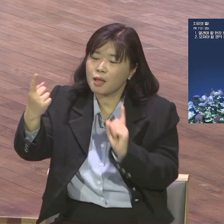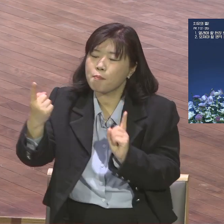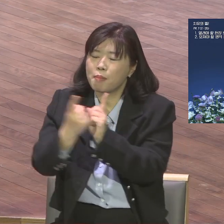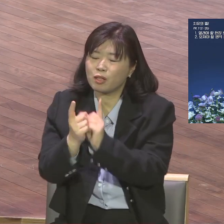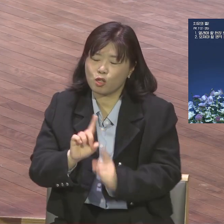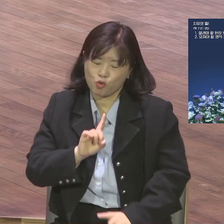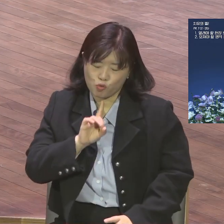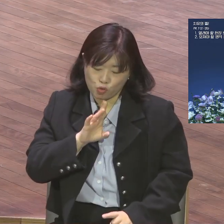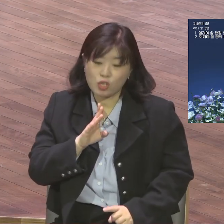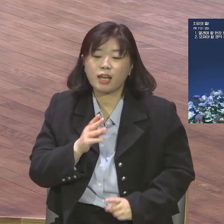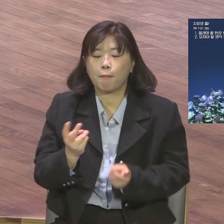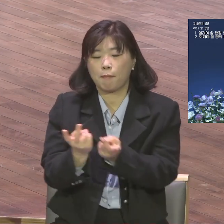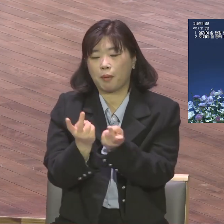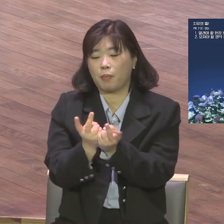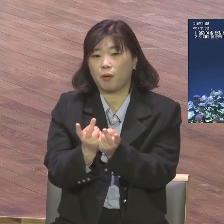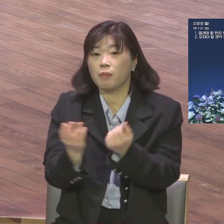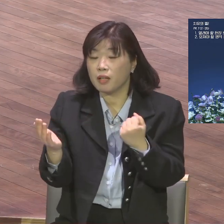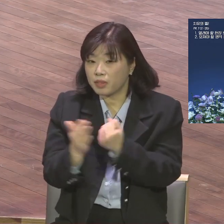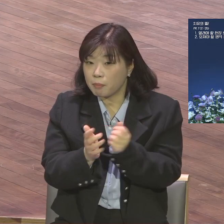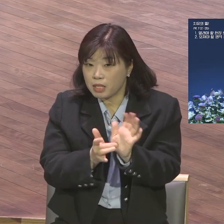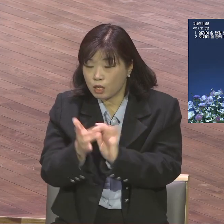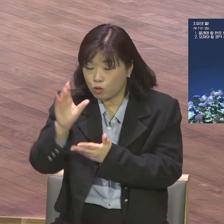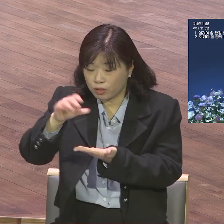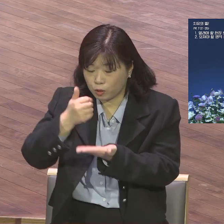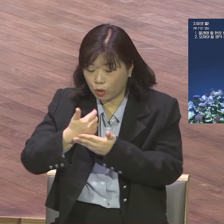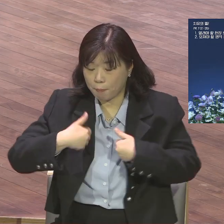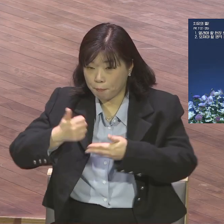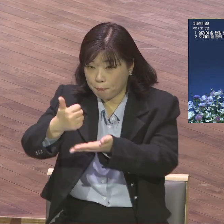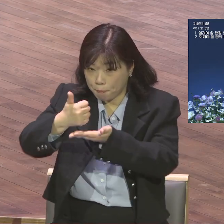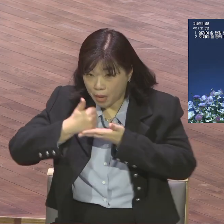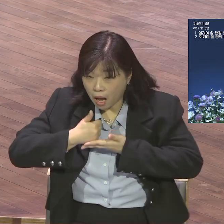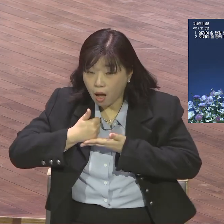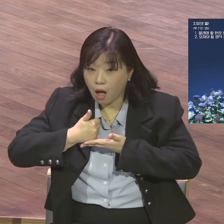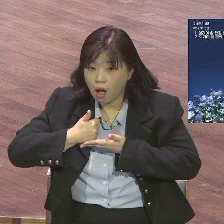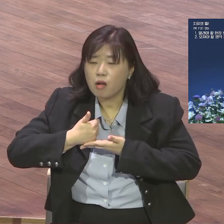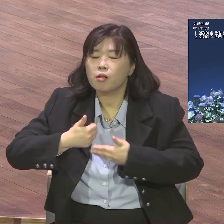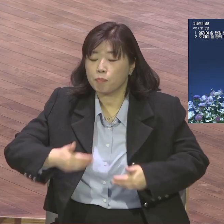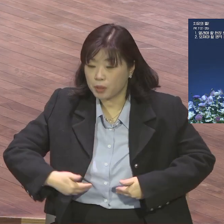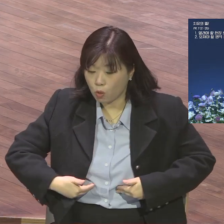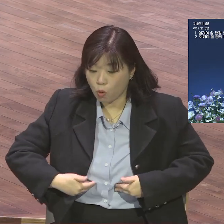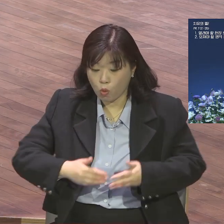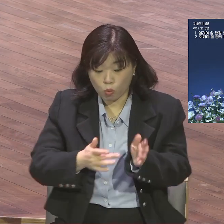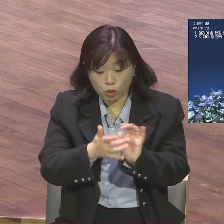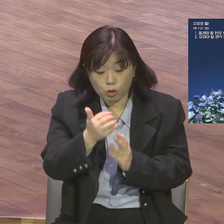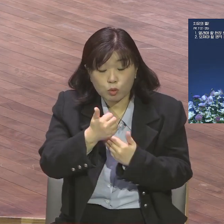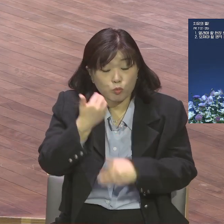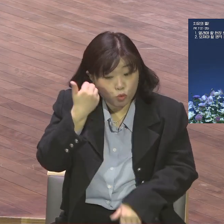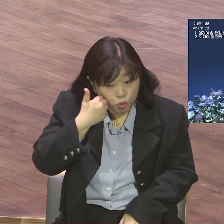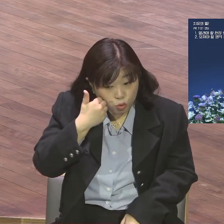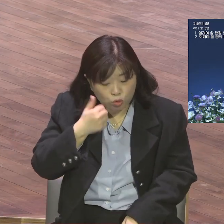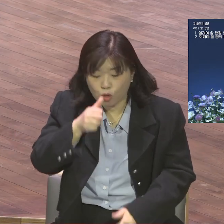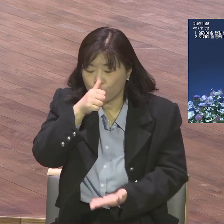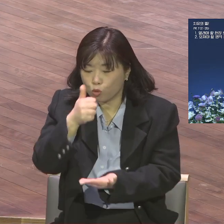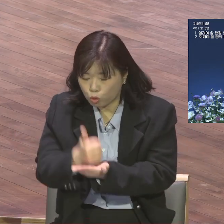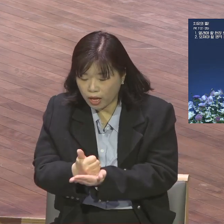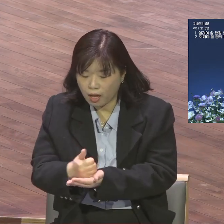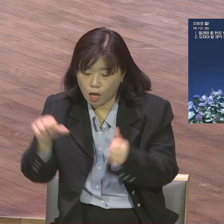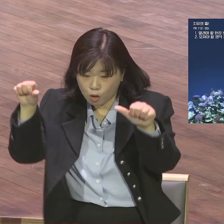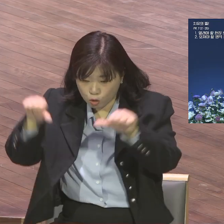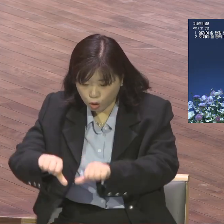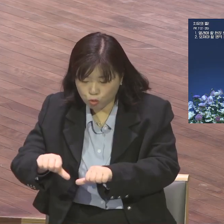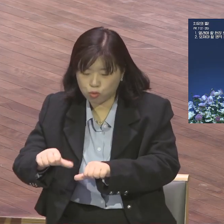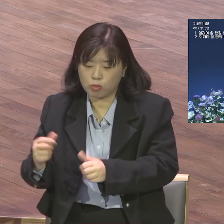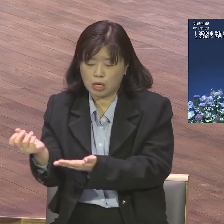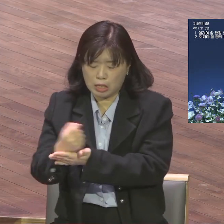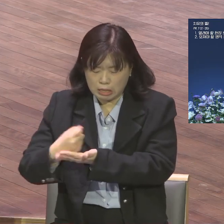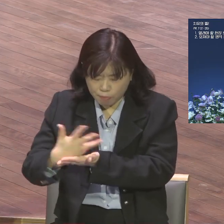누려라. 그리스도가 무슨 뜻이냐? 예수가 그리스도하러 왔다. 그리스도가 뭐냐? 죄에서 해방, 저주에서 해방. 아멘. 모든